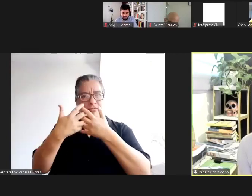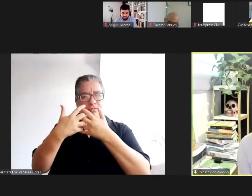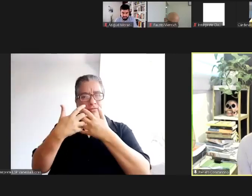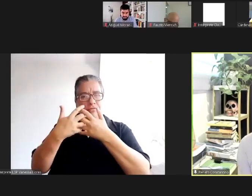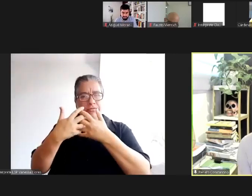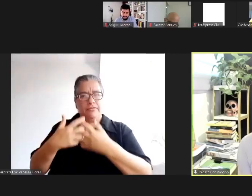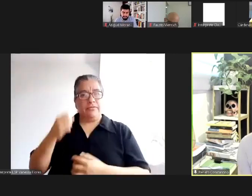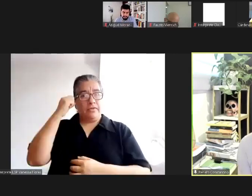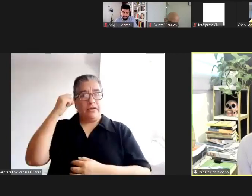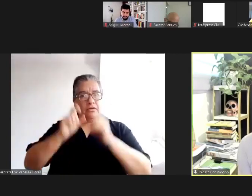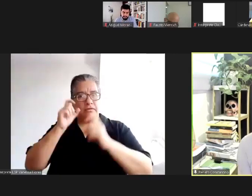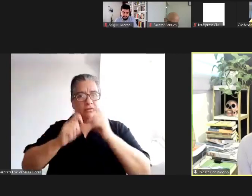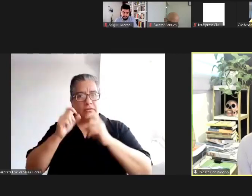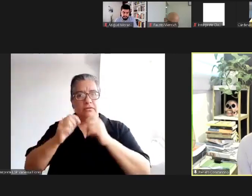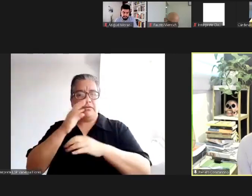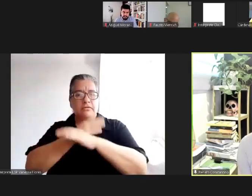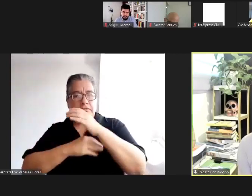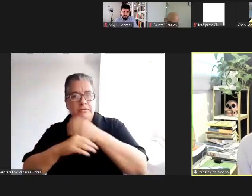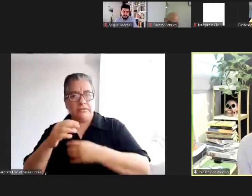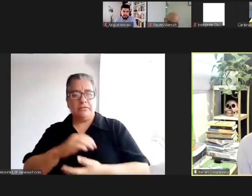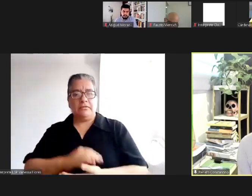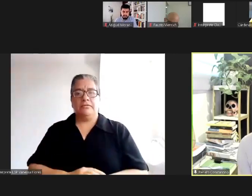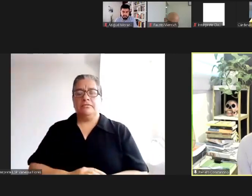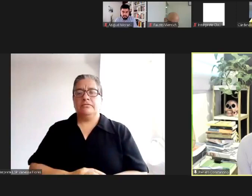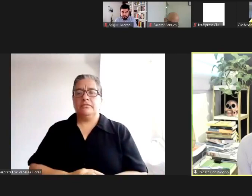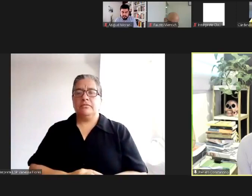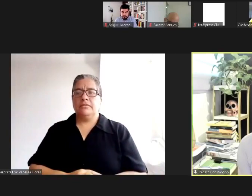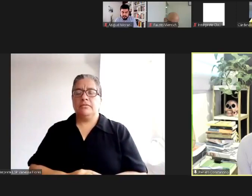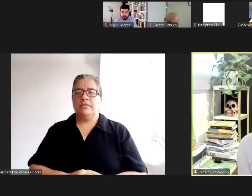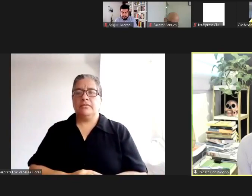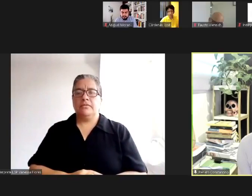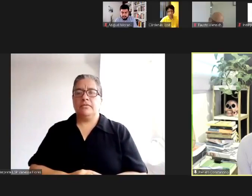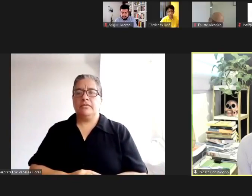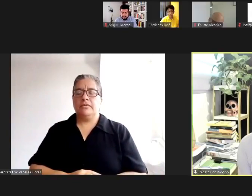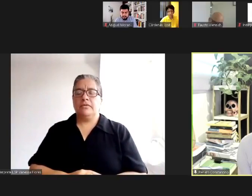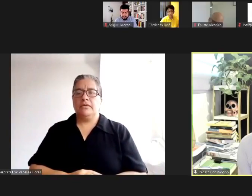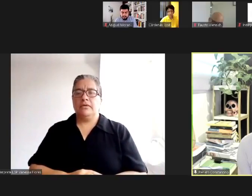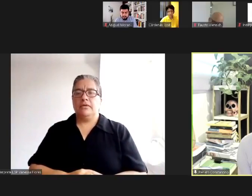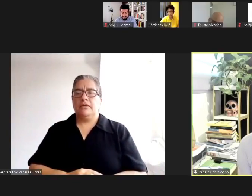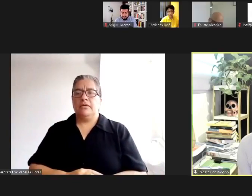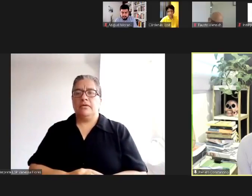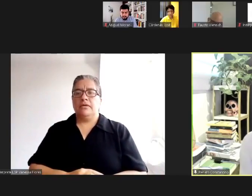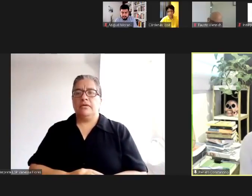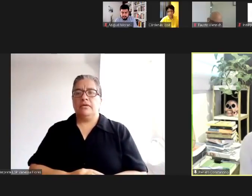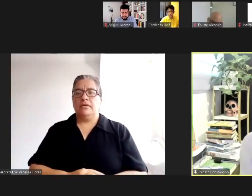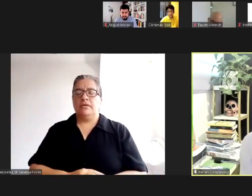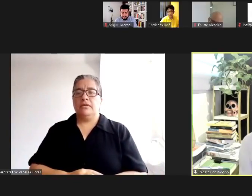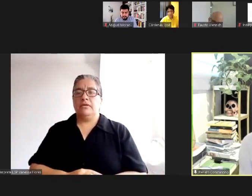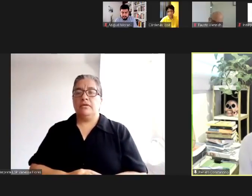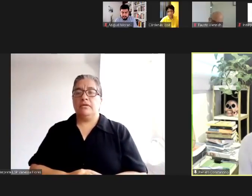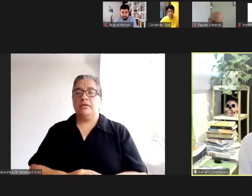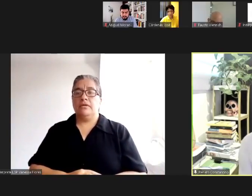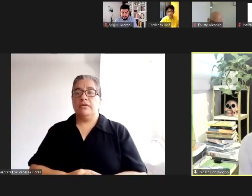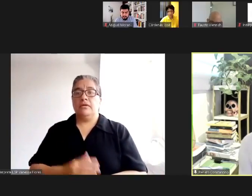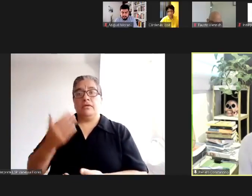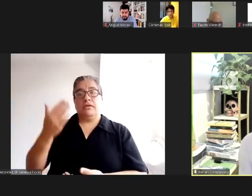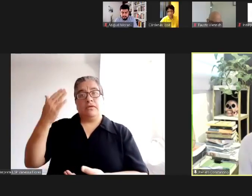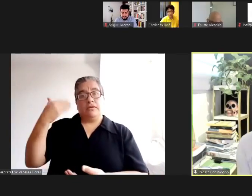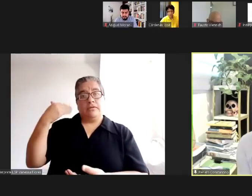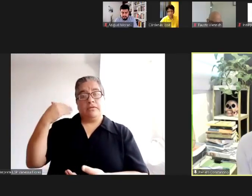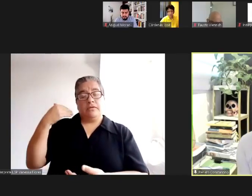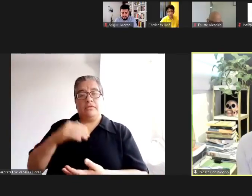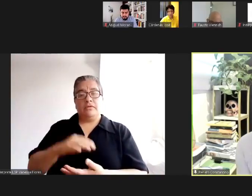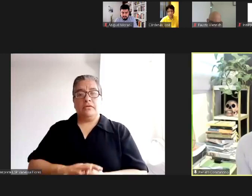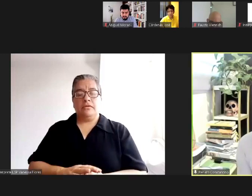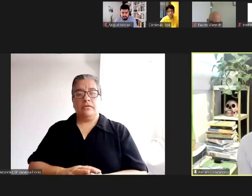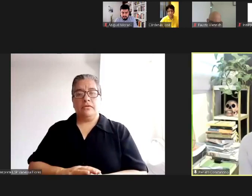con discapacidad. Y En los últimos tres años, la Red